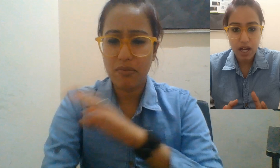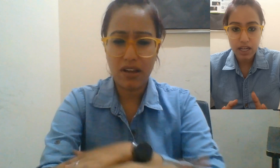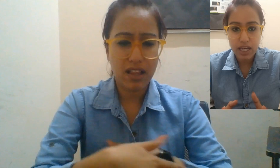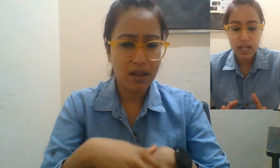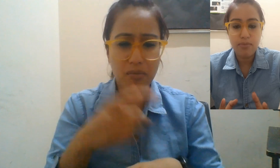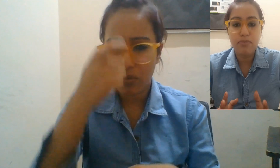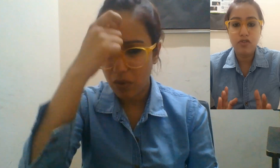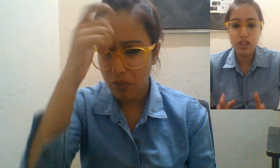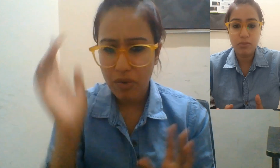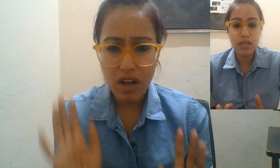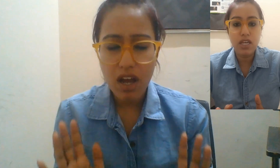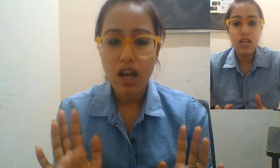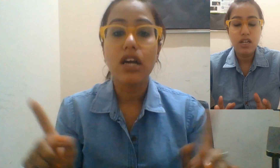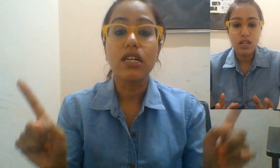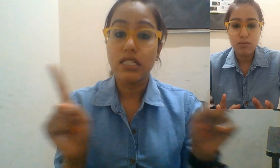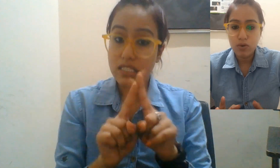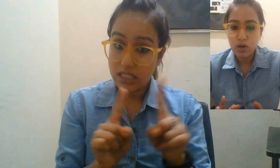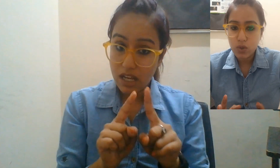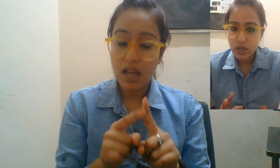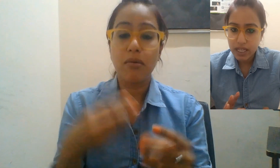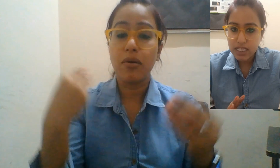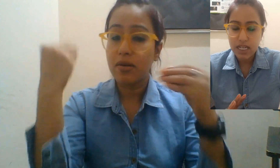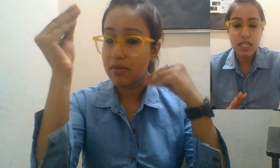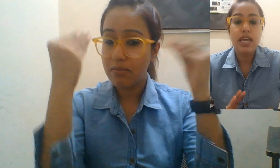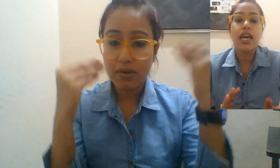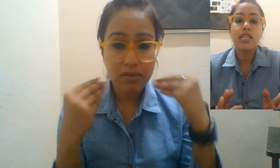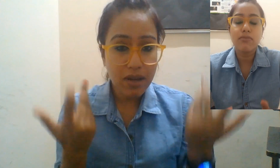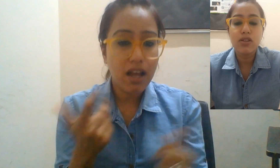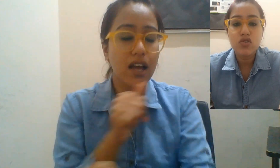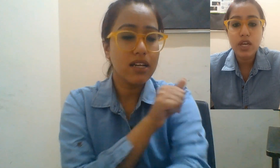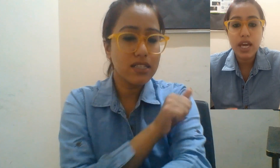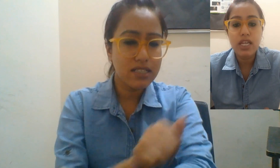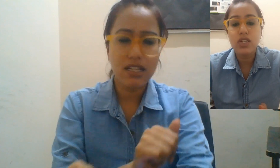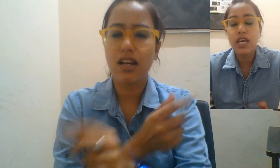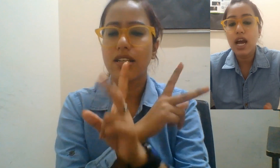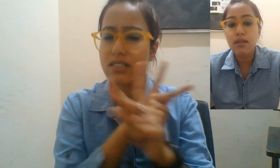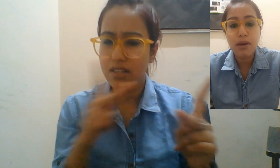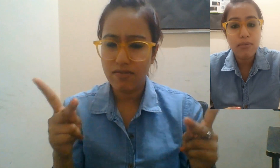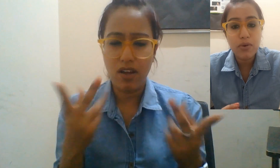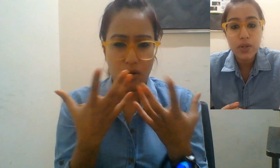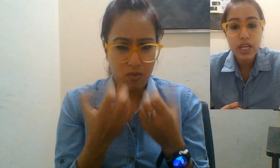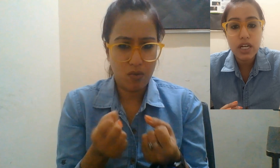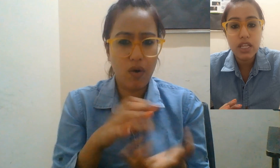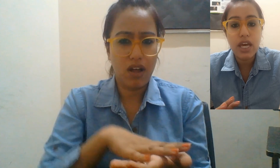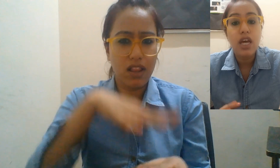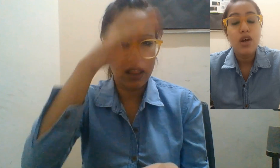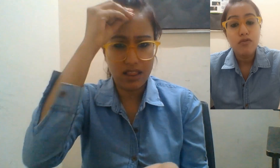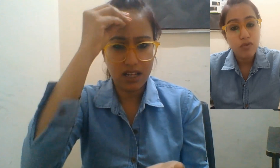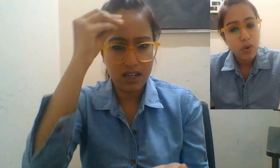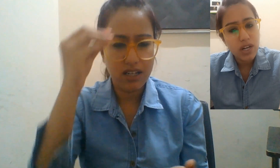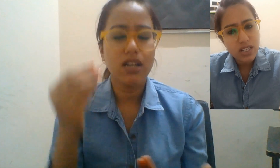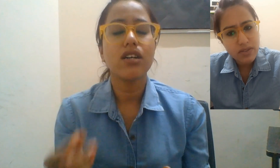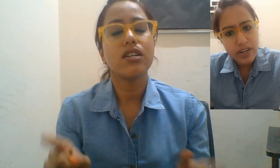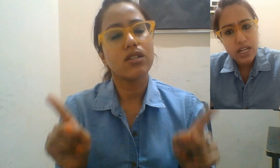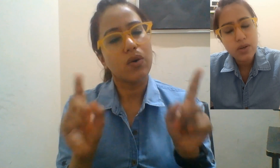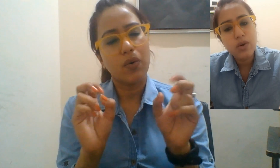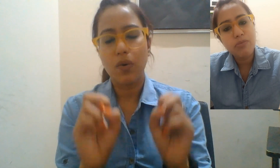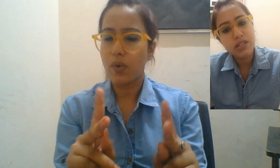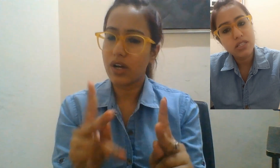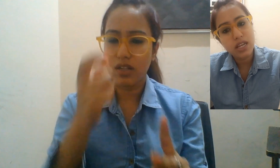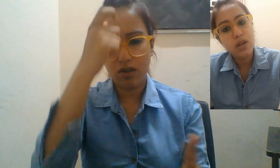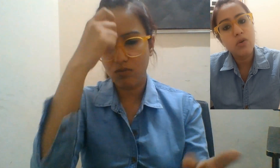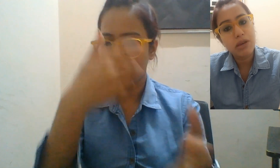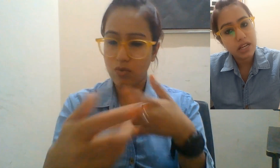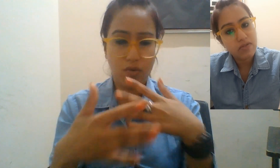जितने भी दिव्यांग हैं, जितने भी बोल और सुन नहीं सकते हैं ऐसे बच्चे हैं या जिनके हाथ पैर में कोई दिक्कत है, वो अगर इस फील्ड